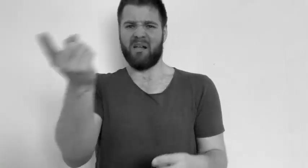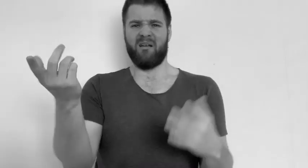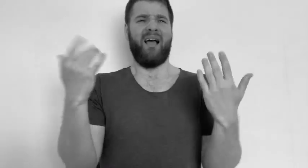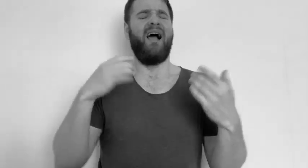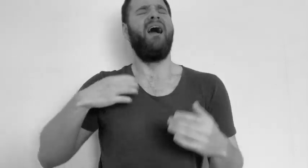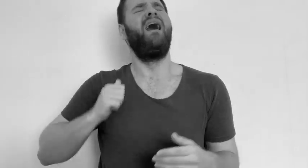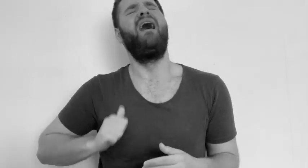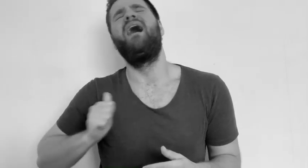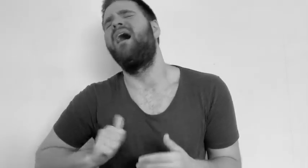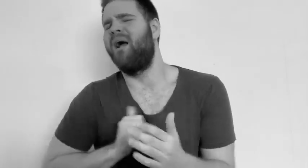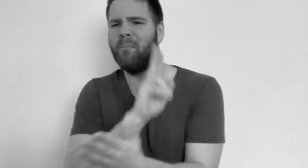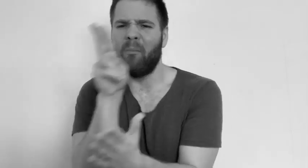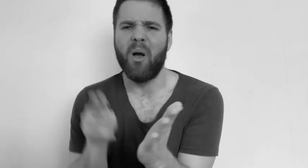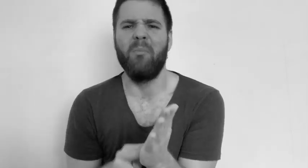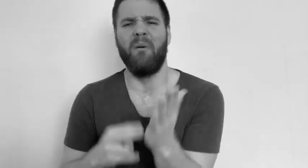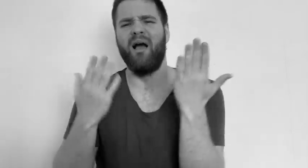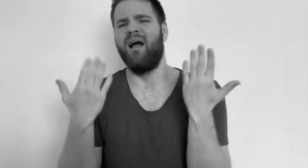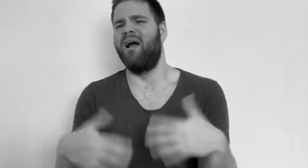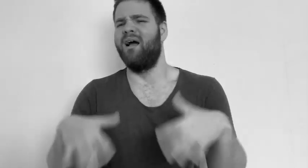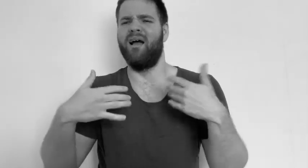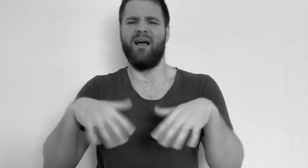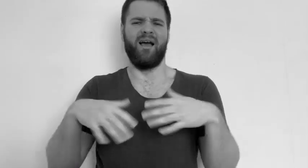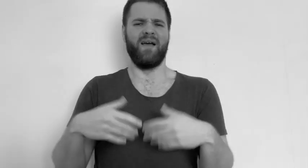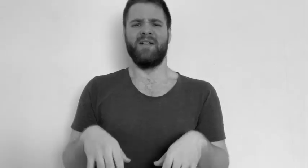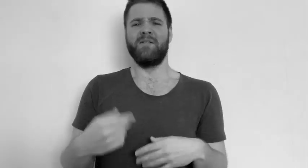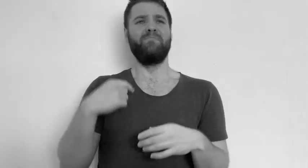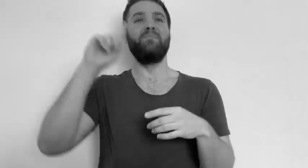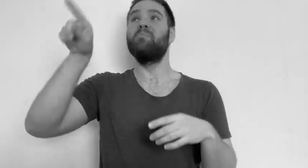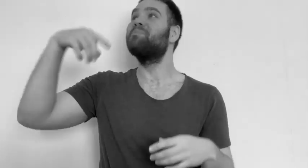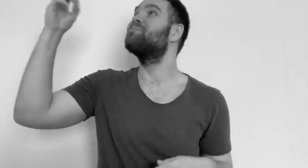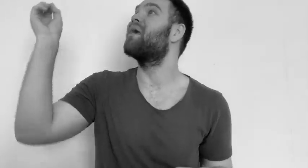häda, oi häda, ja kui päike tuleb korraks